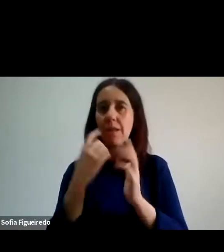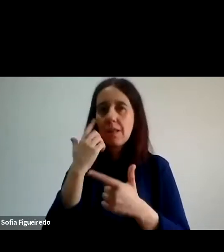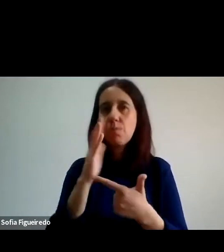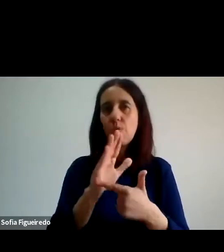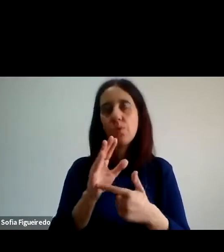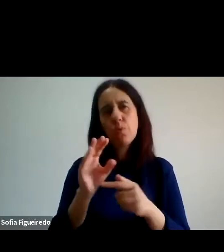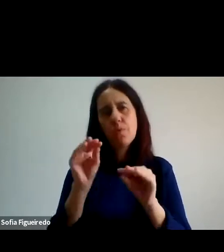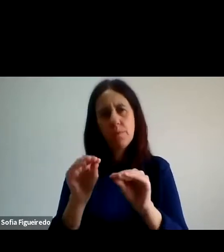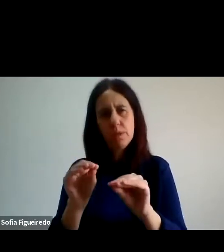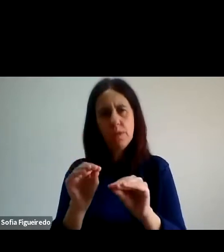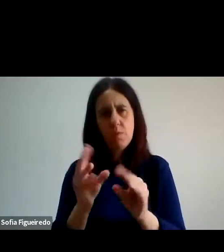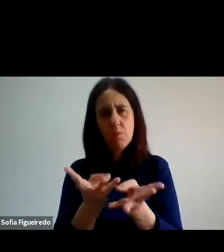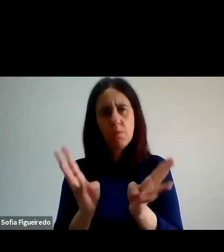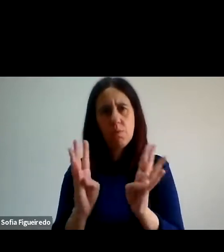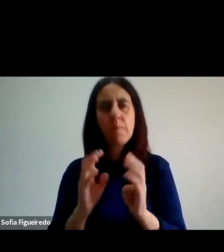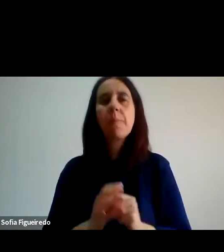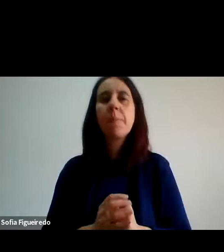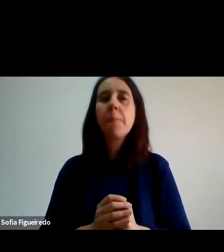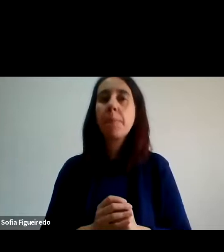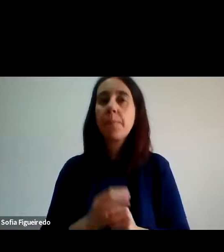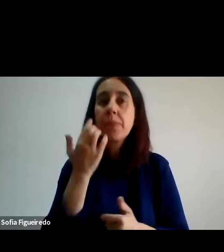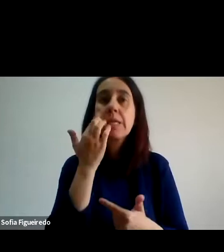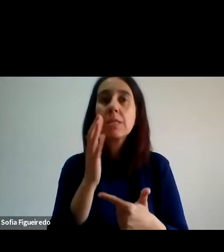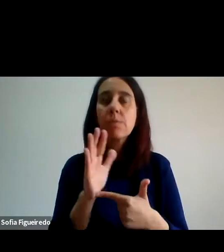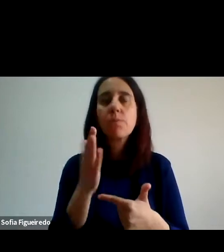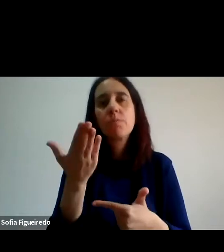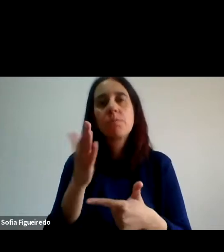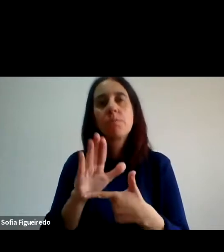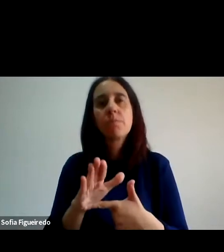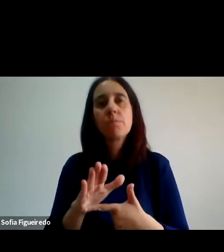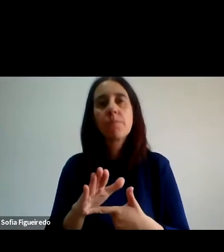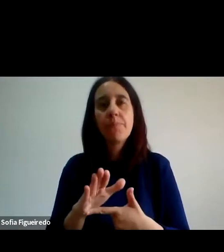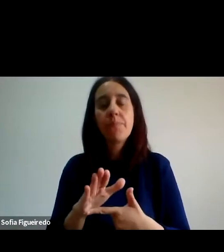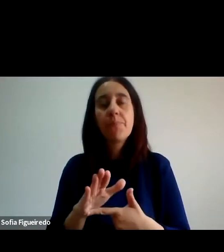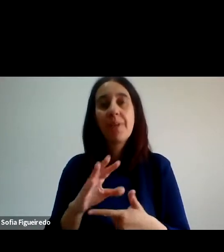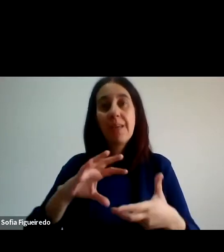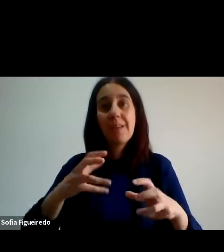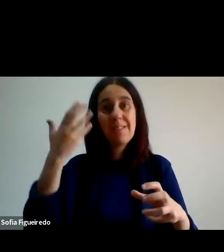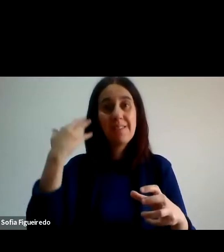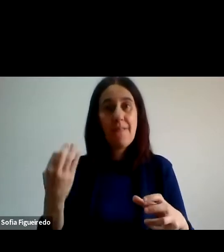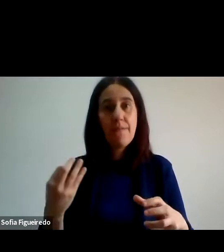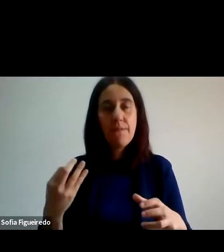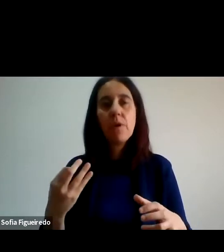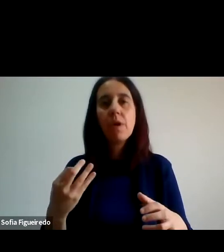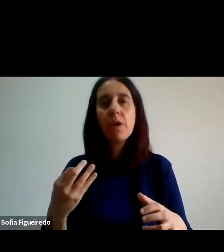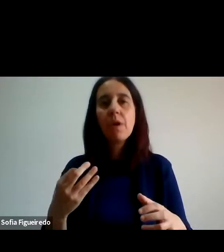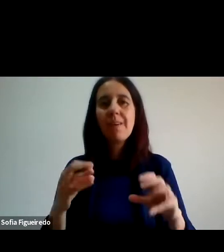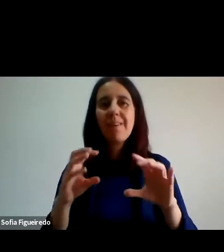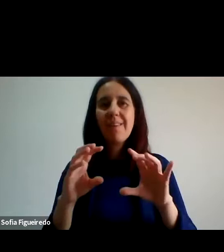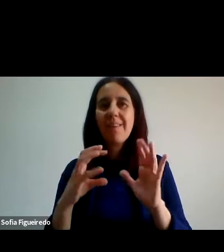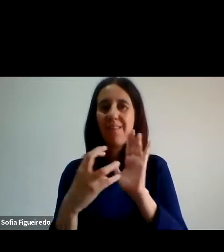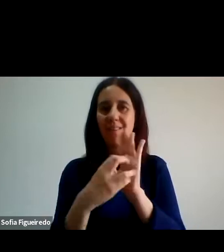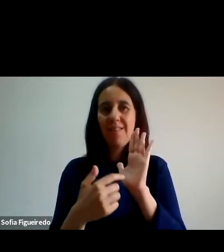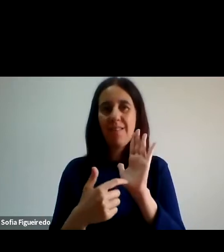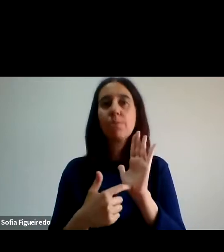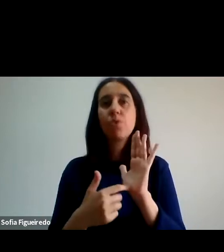formação, dar este exemplo como o exemplo da crise anterior, e voltei a este slide precisamente porque nós vamos entrar